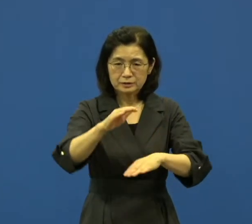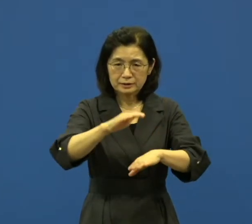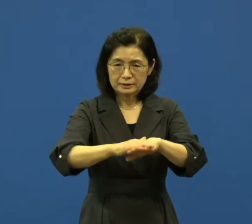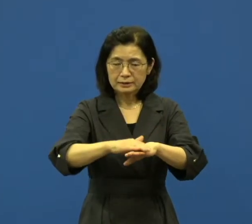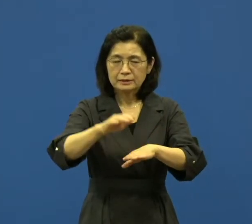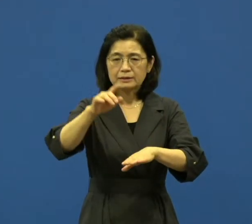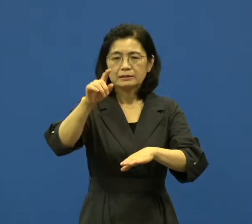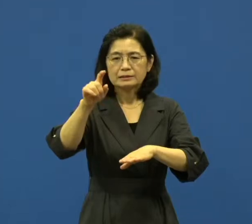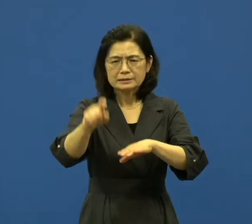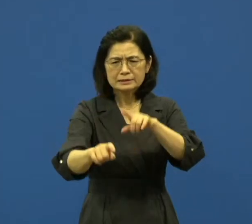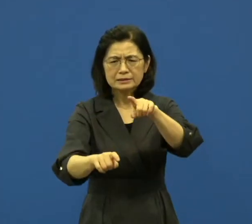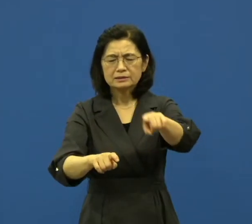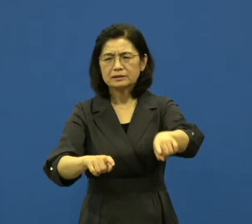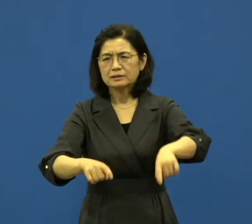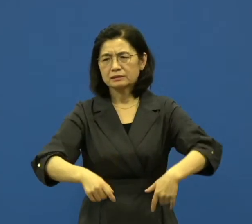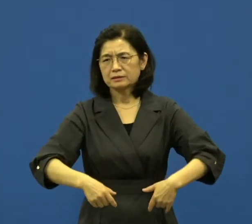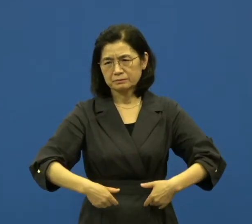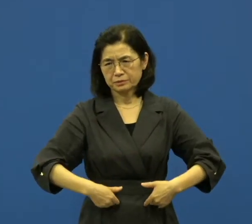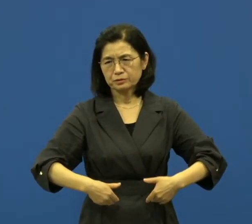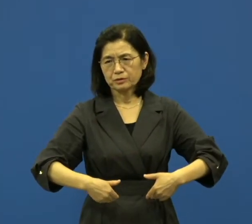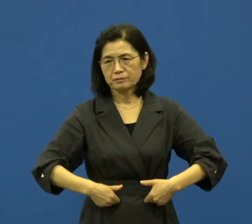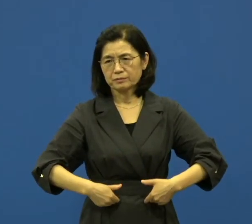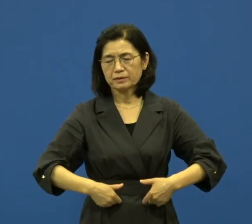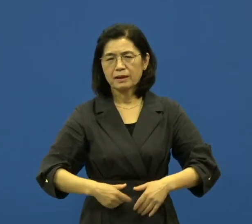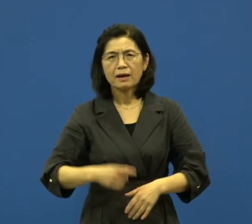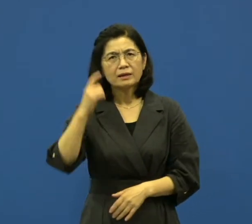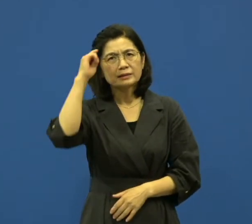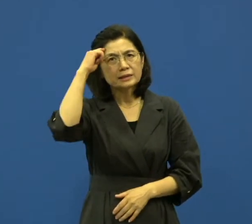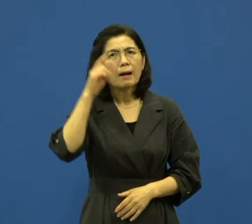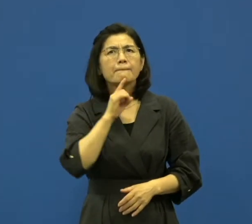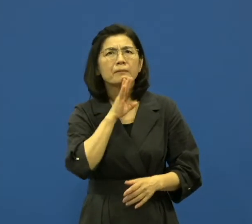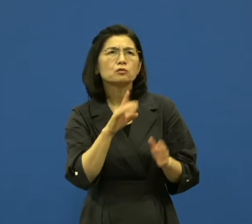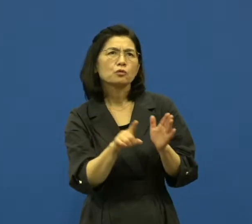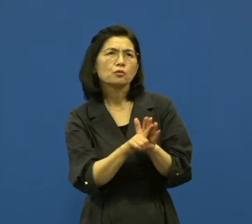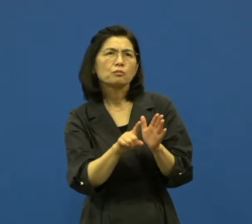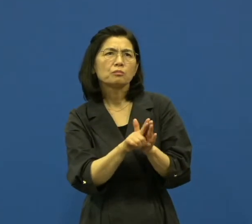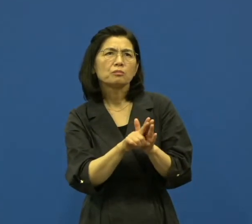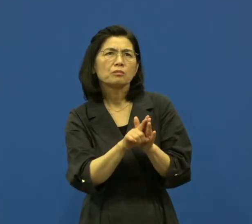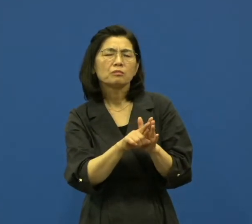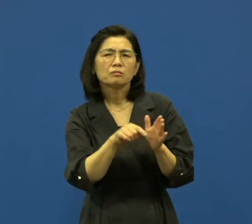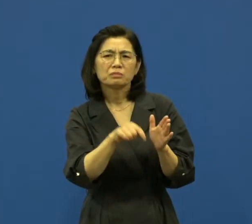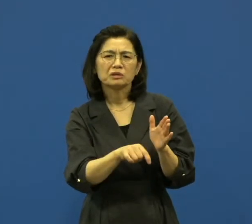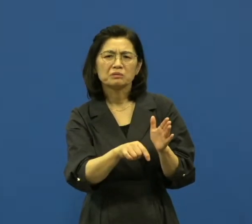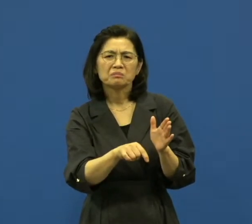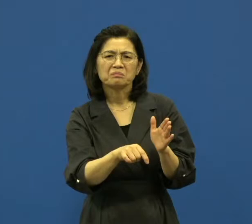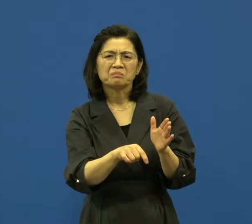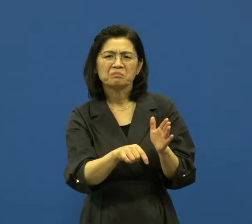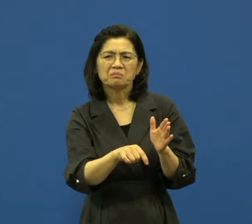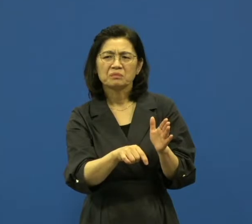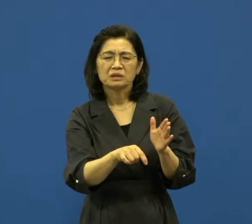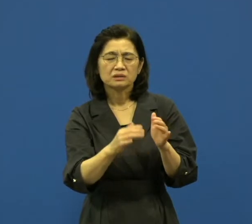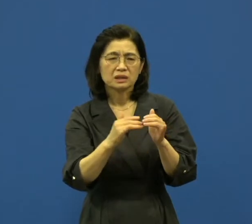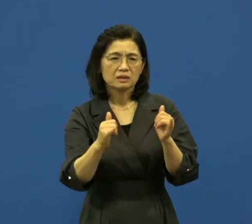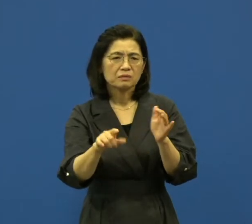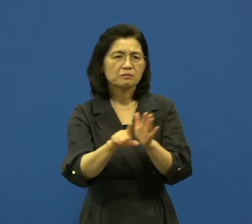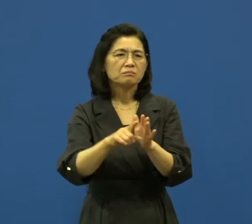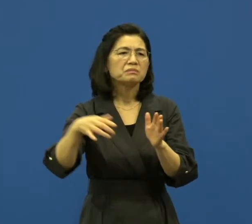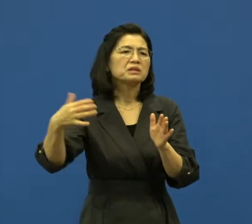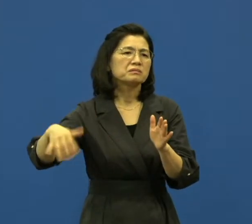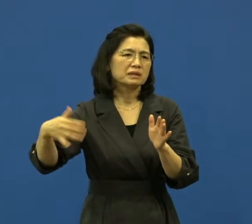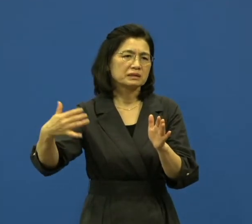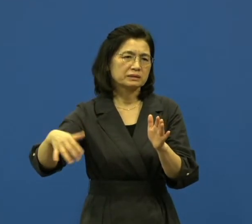따라오게 한다는 거예요. 생각으로만 끝난다면 아직 믿음이라고 보기가 어렵다는 거예요. 아직 믿음의 눈을 뜬 상태가 아닙니다.